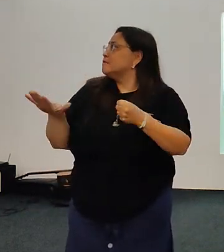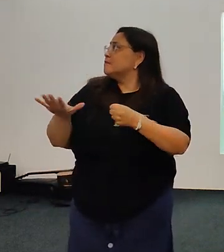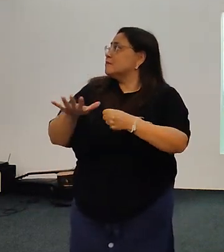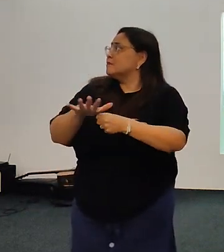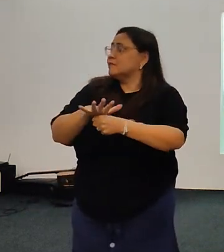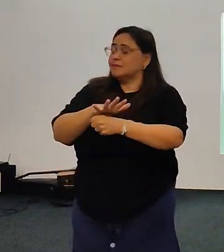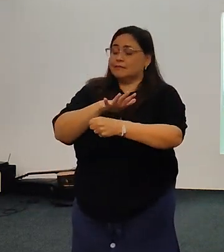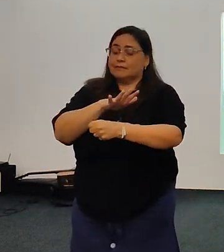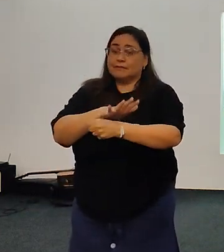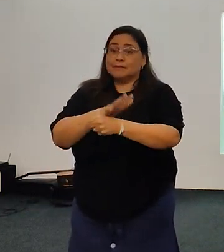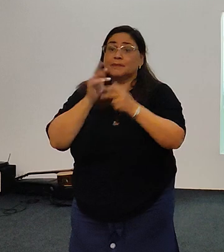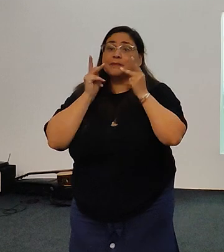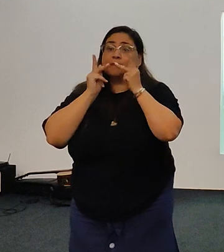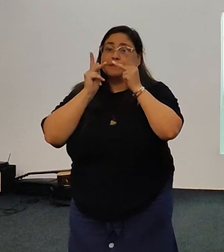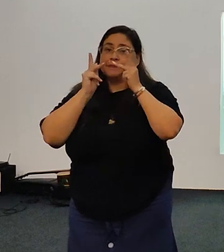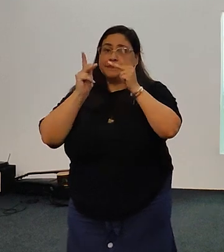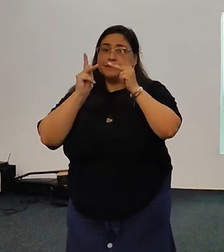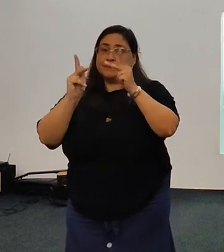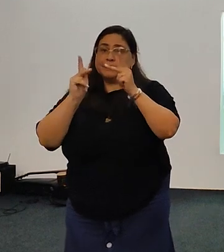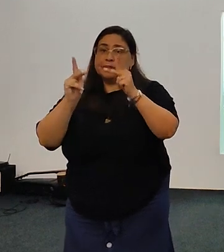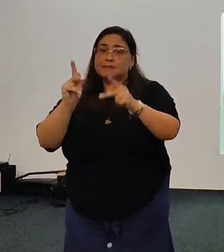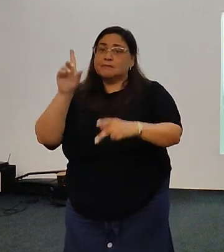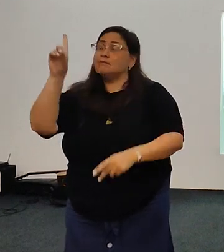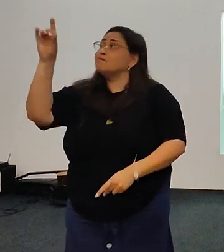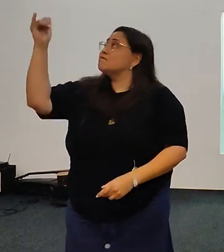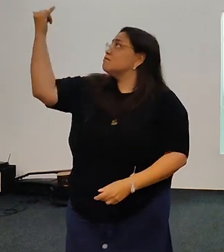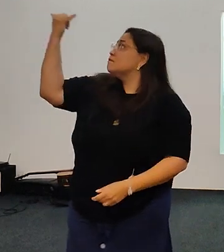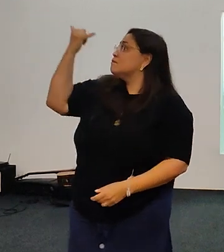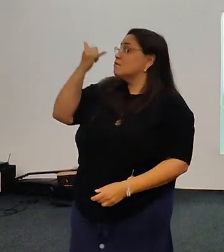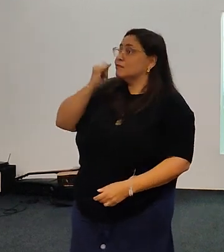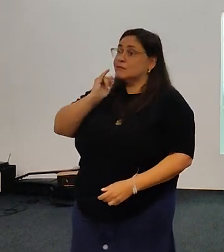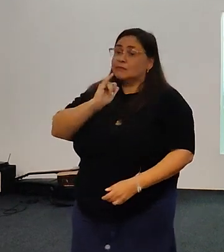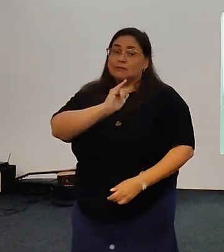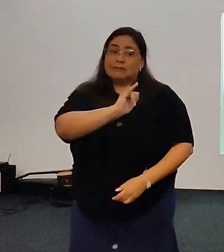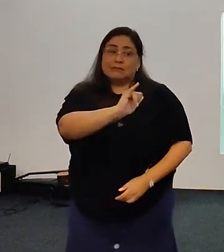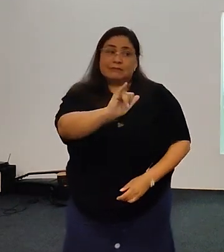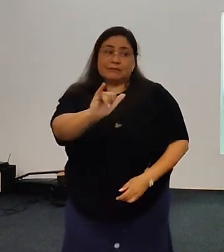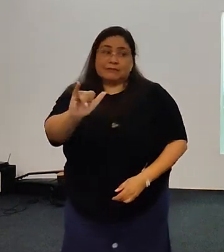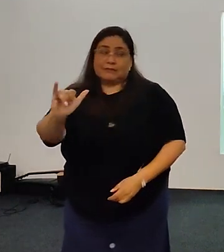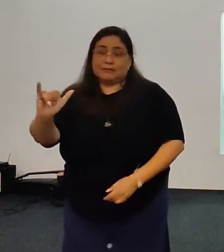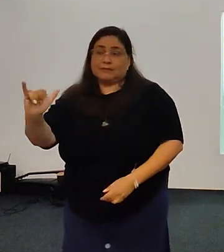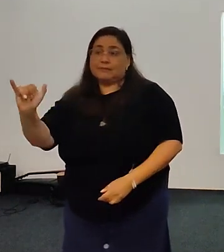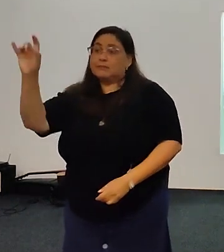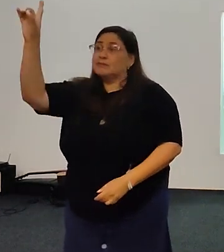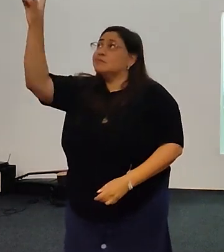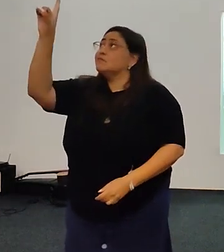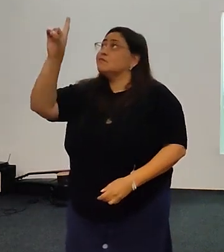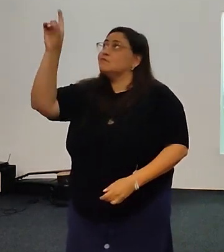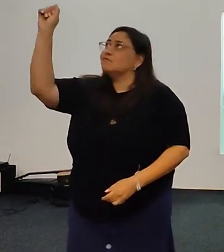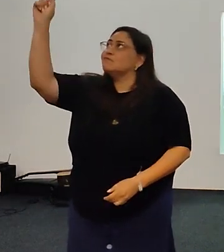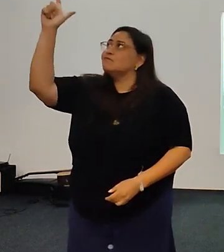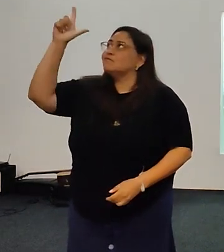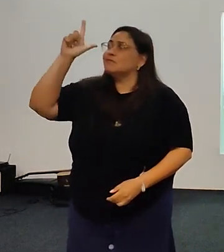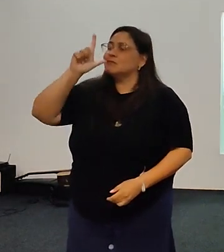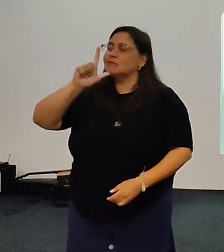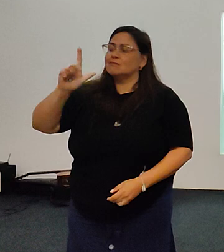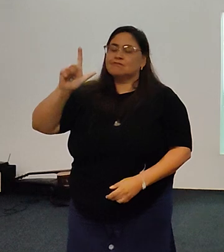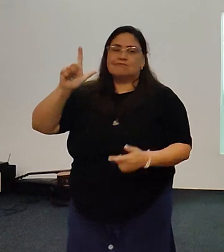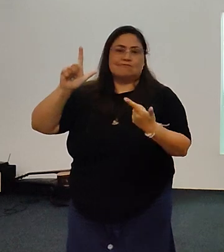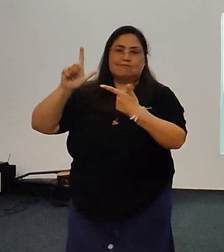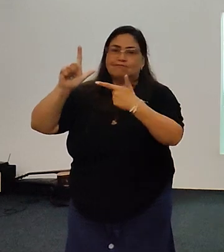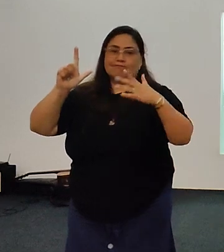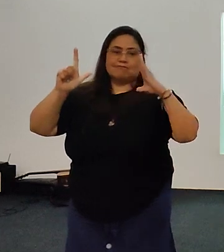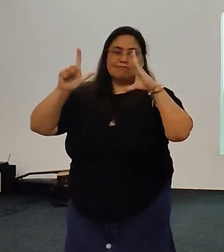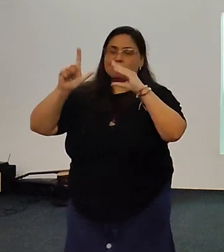completa. Esta é a mensagem que dele ouvimos e transmitimos a vocês. Deus é luz e nele não há